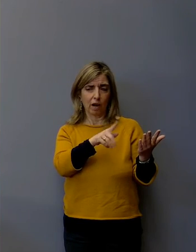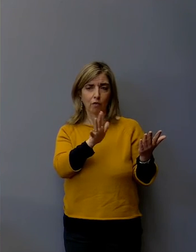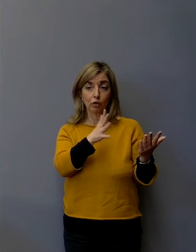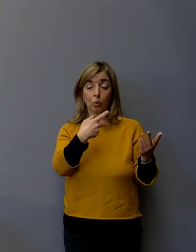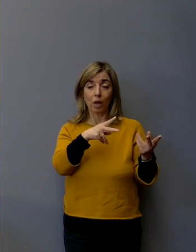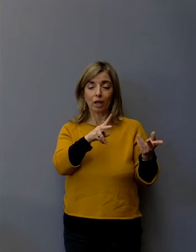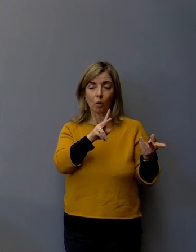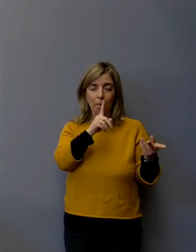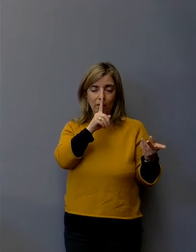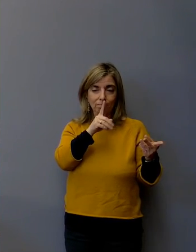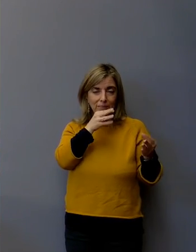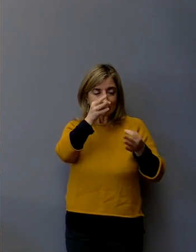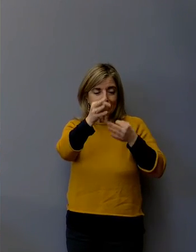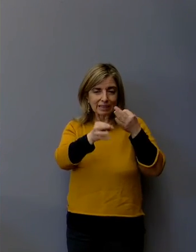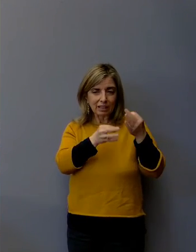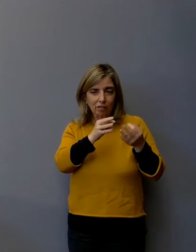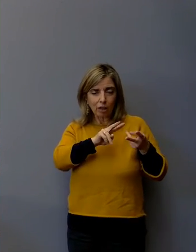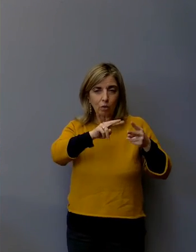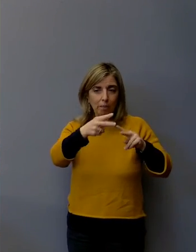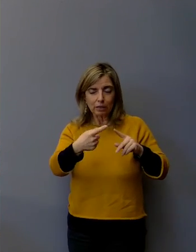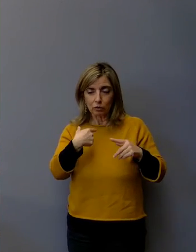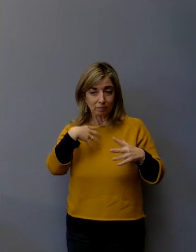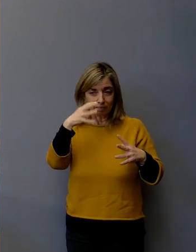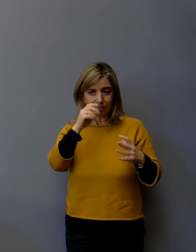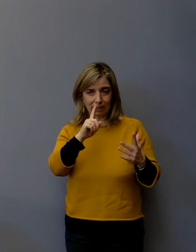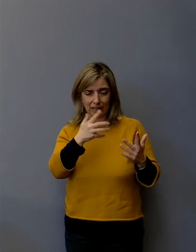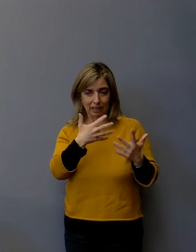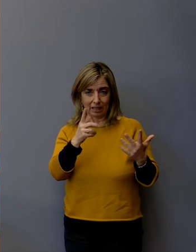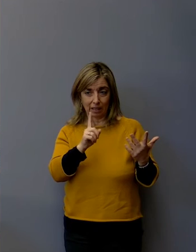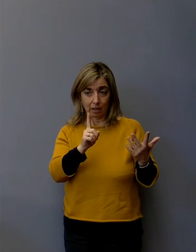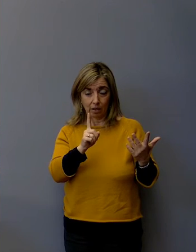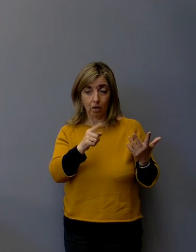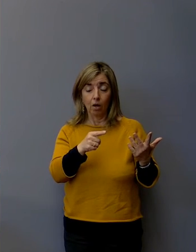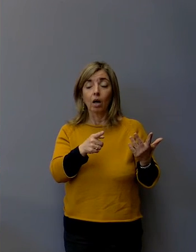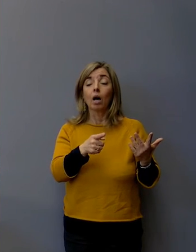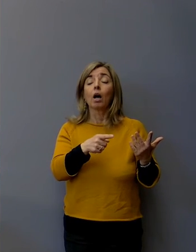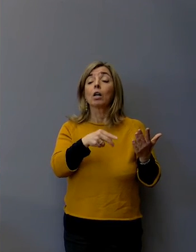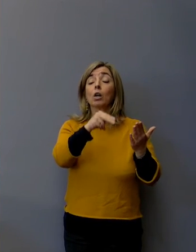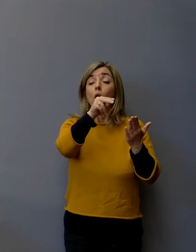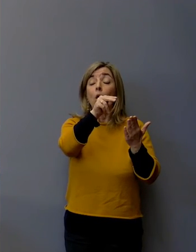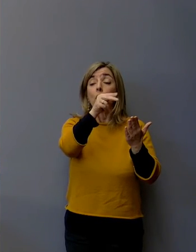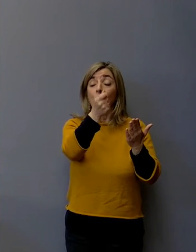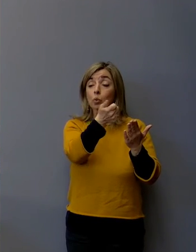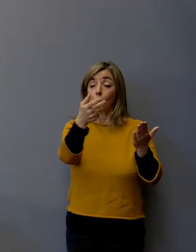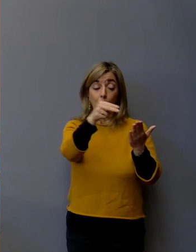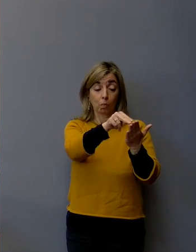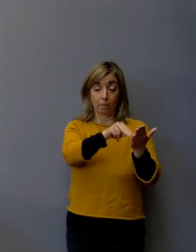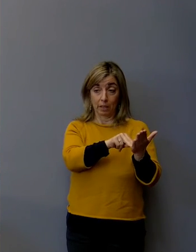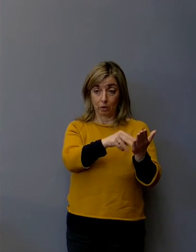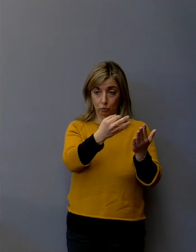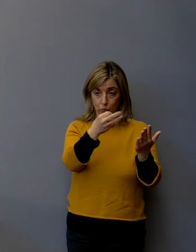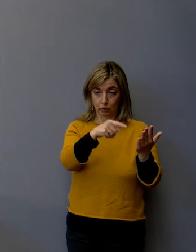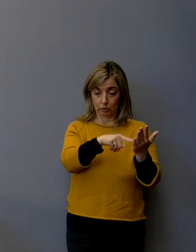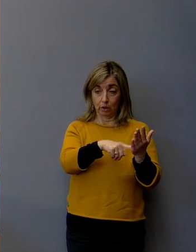funziona con quei numeri corretti sono questi nel 2020 preventiva da 210